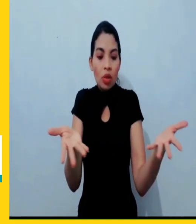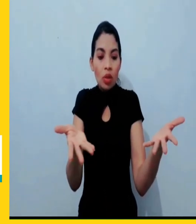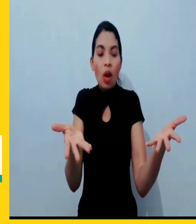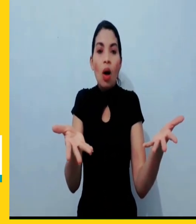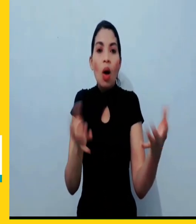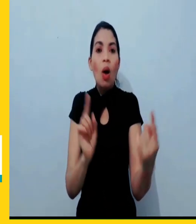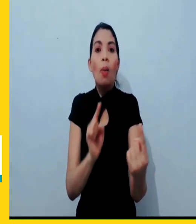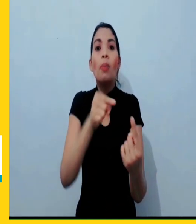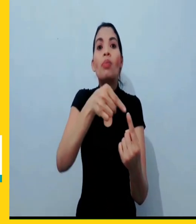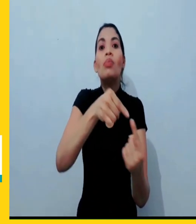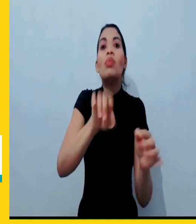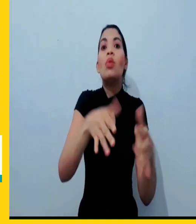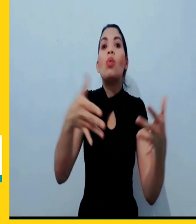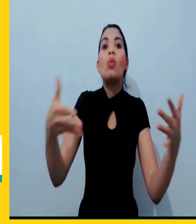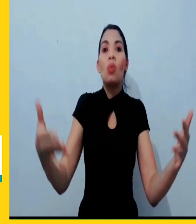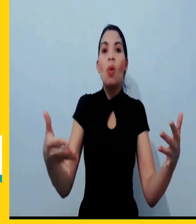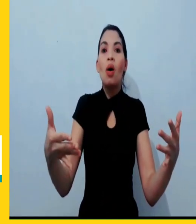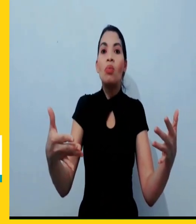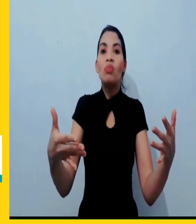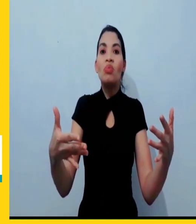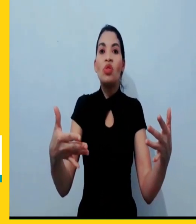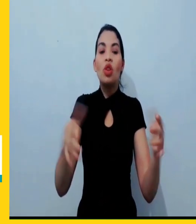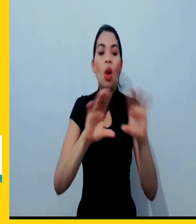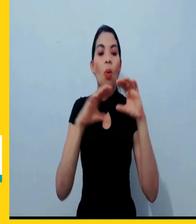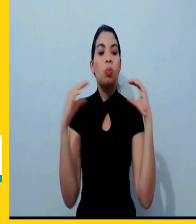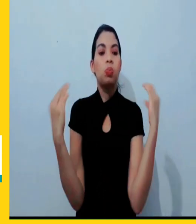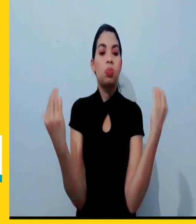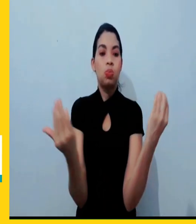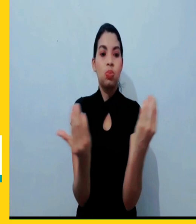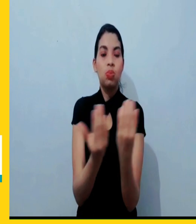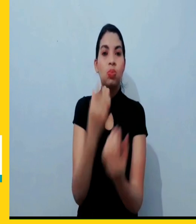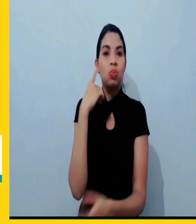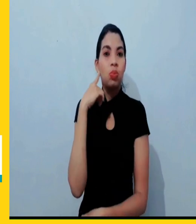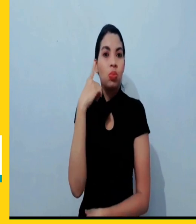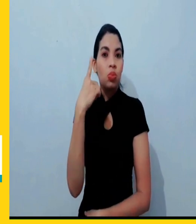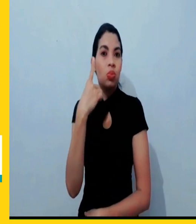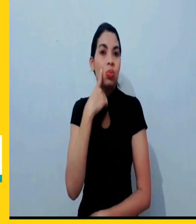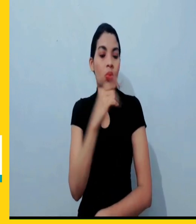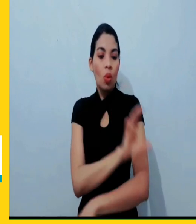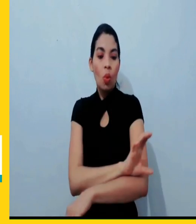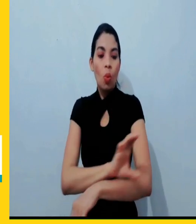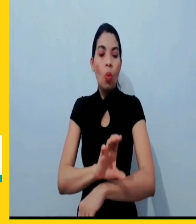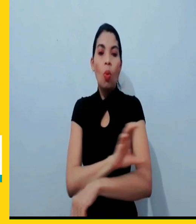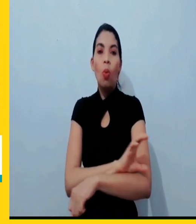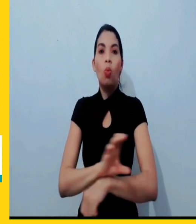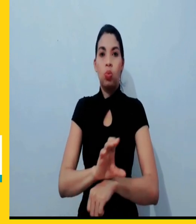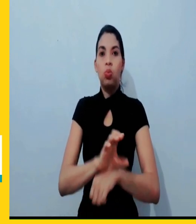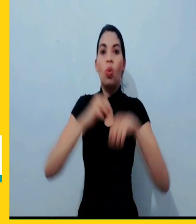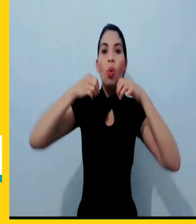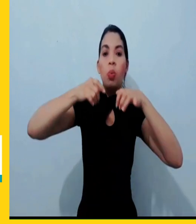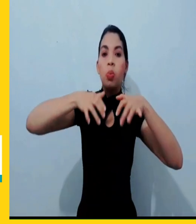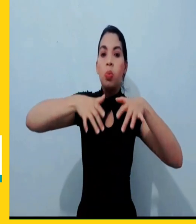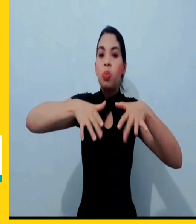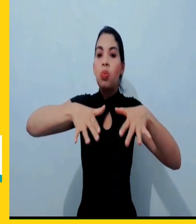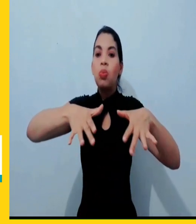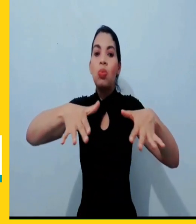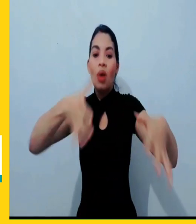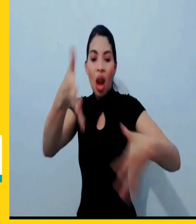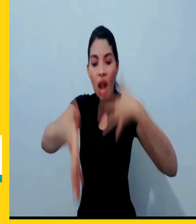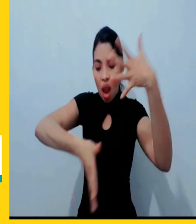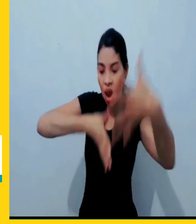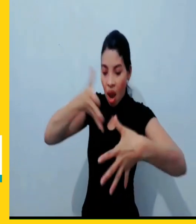assume papel de defender e difundir a cultura surda, uma vez que, por meio de sua língua,